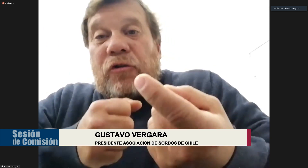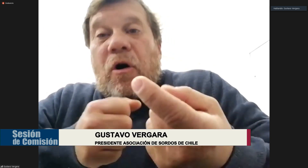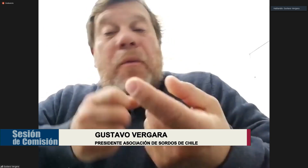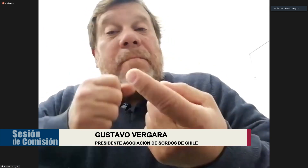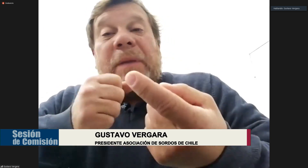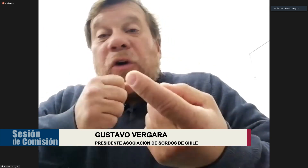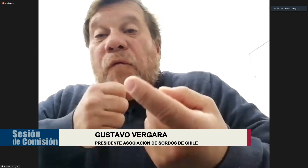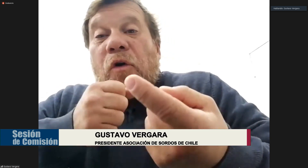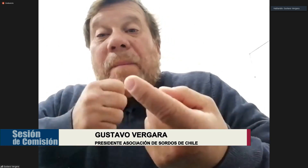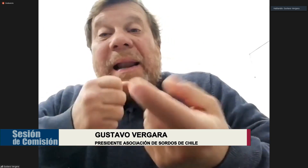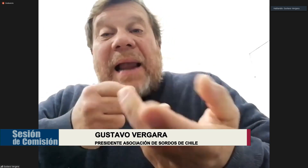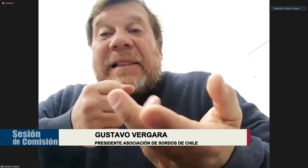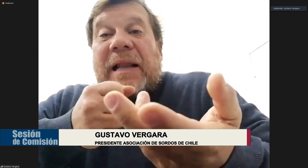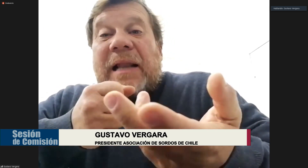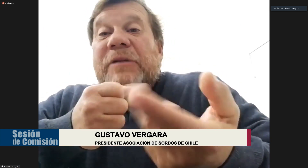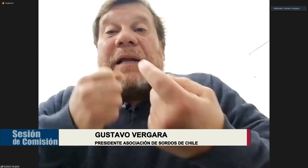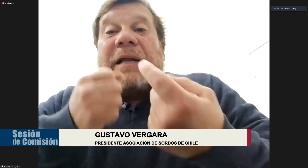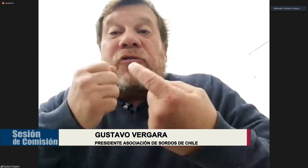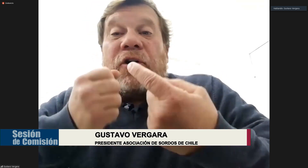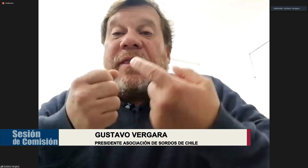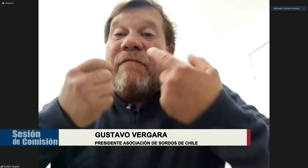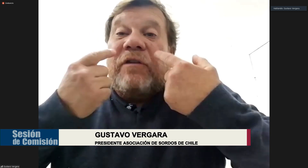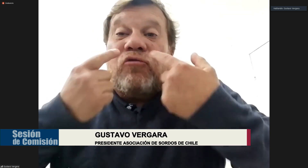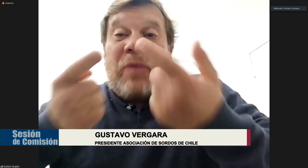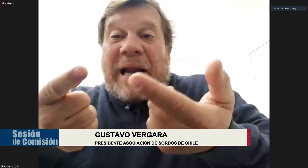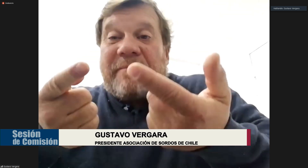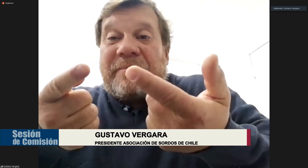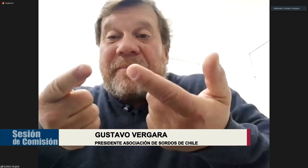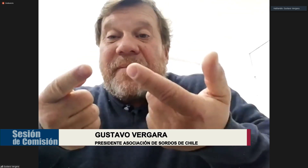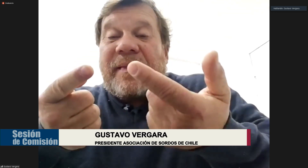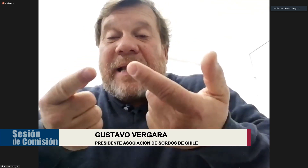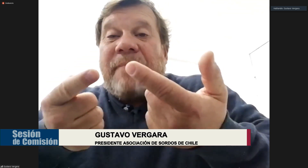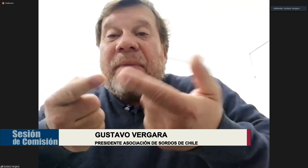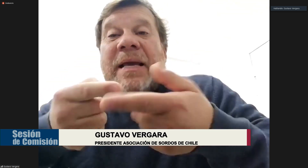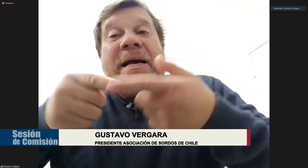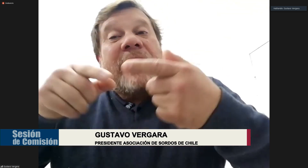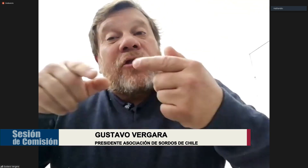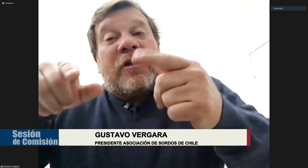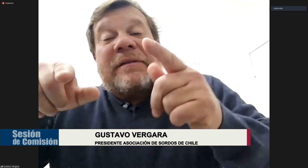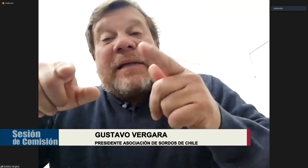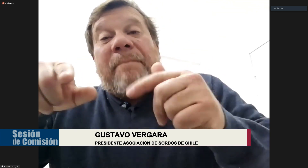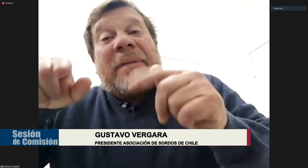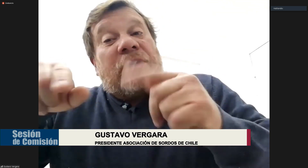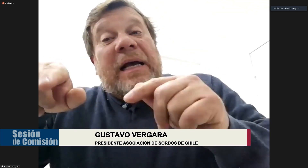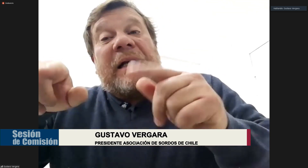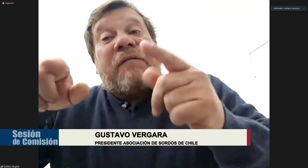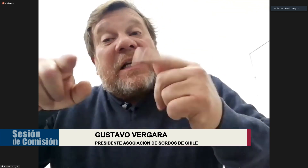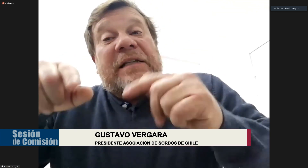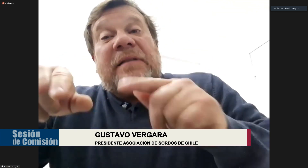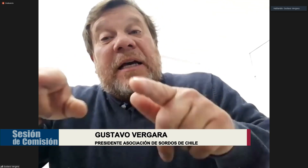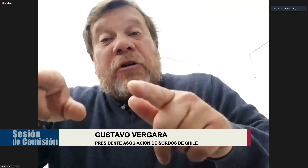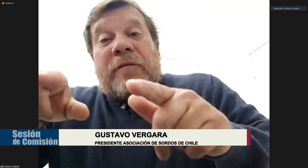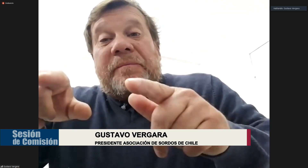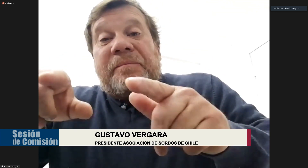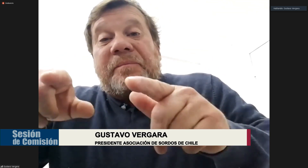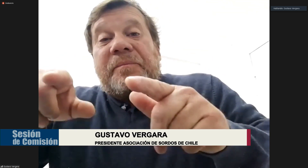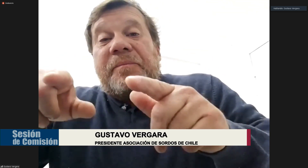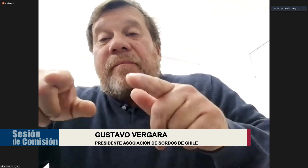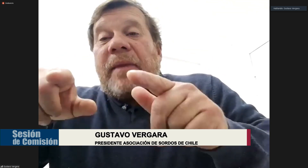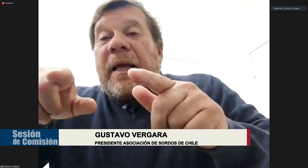por micrófono, parlante, la persona sorda, visual. Ya. Entonces, las personas que fallecieron,